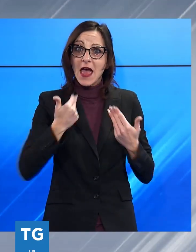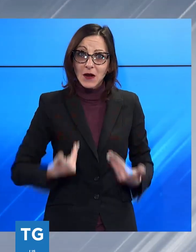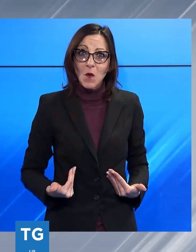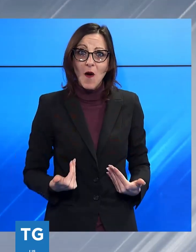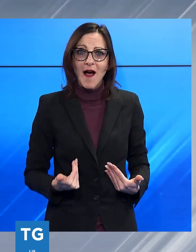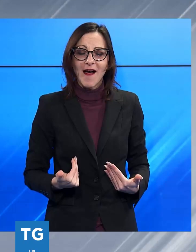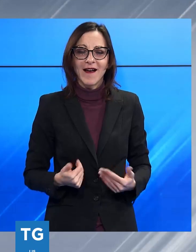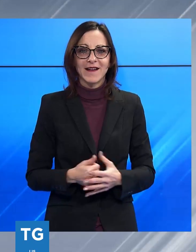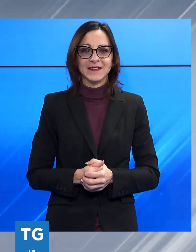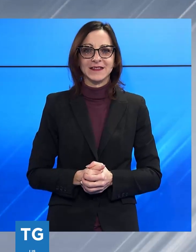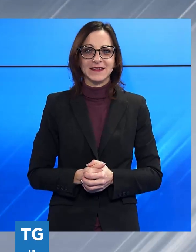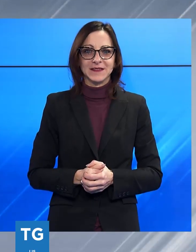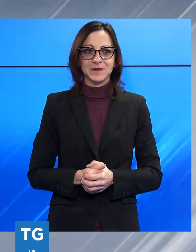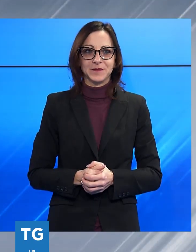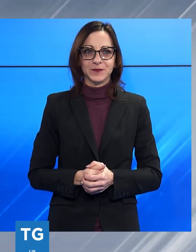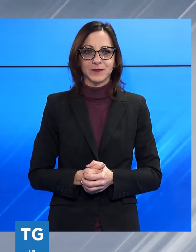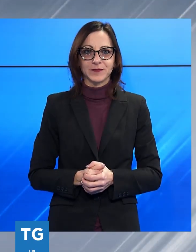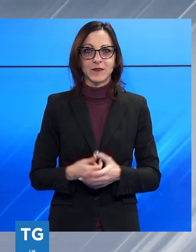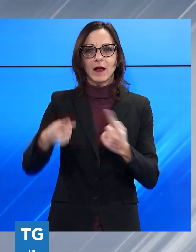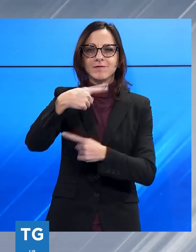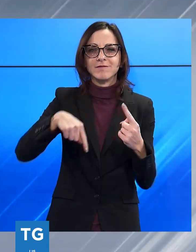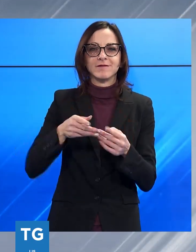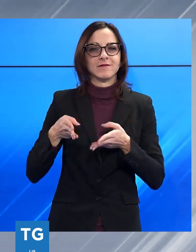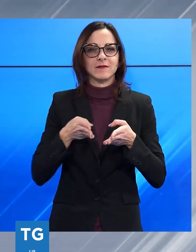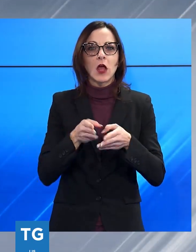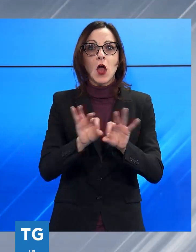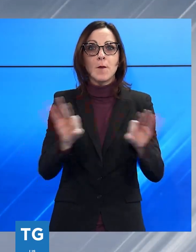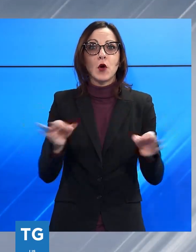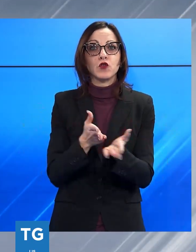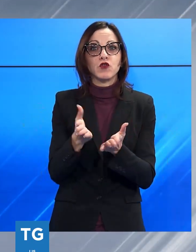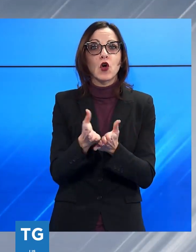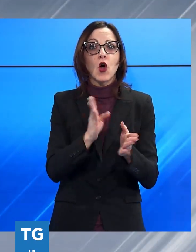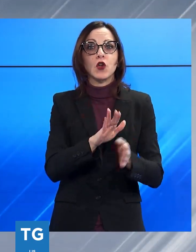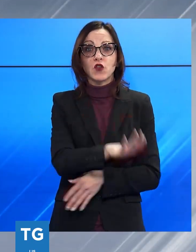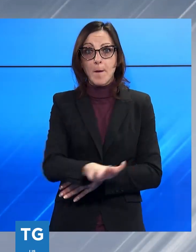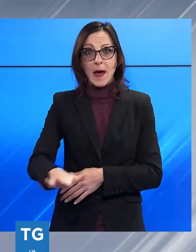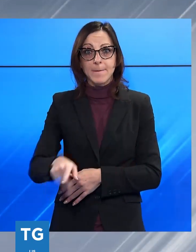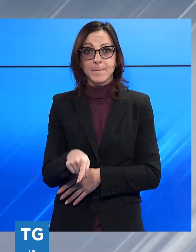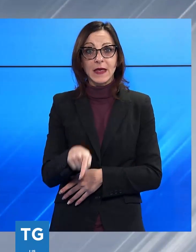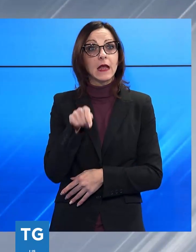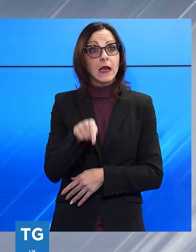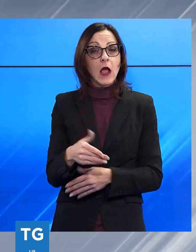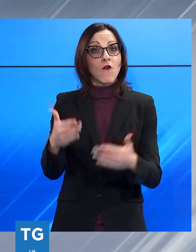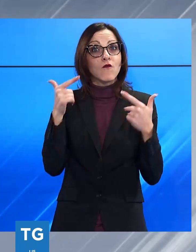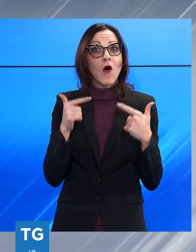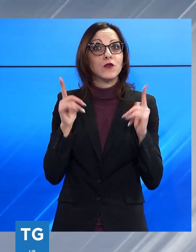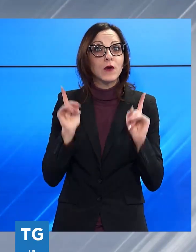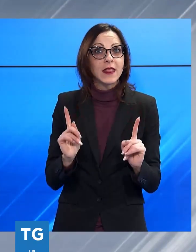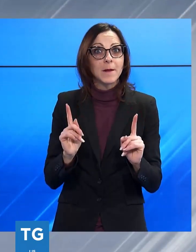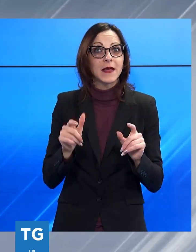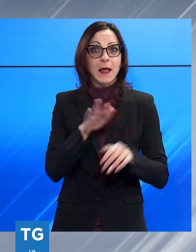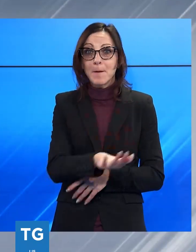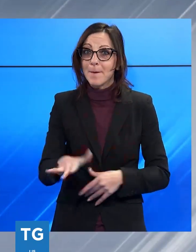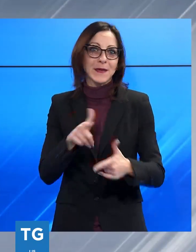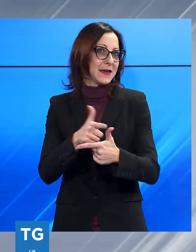vengono qua da noi il giro e poi proseguito nel pronto soccorso pediatrico in cui possiamo dire Fortunatamente non erano presenti